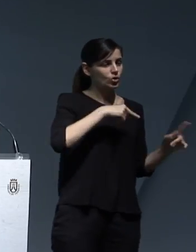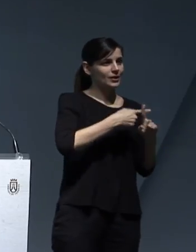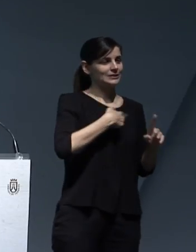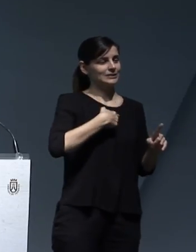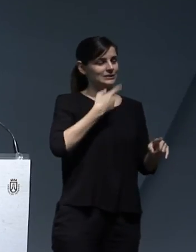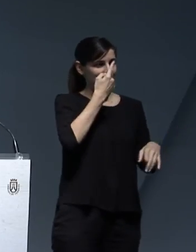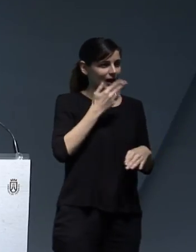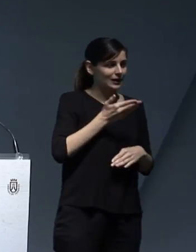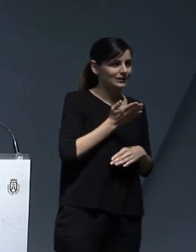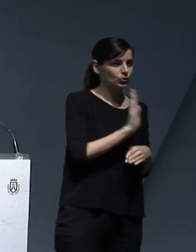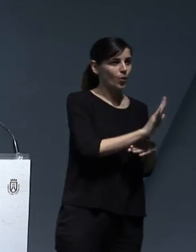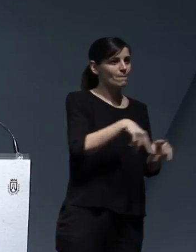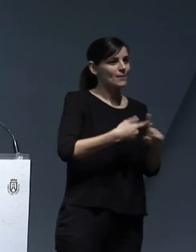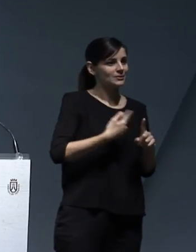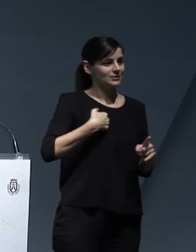posiciones.